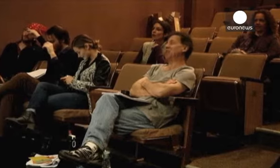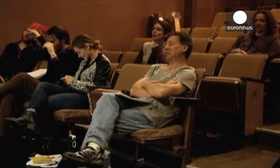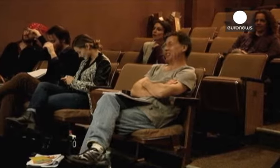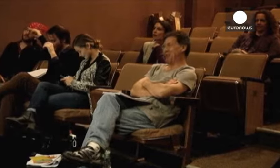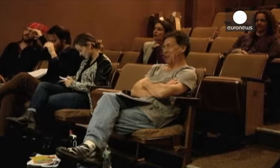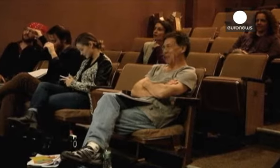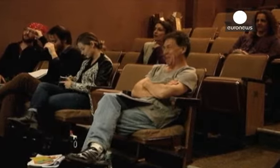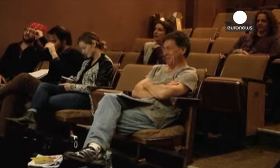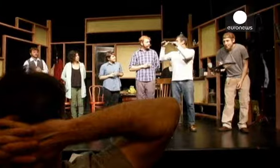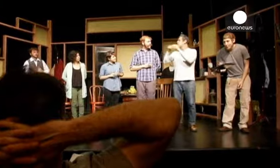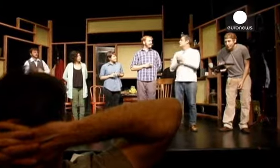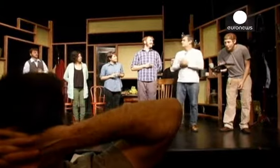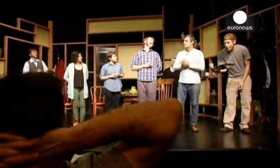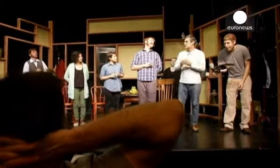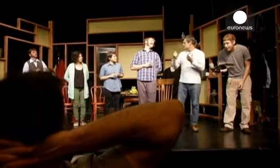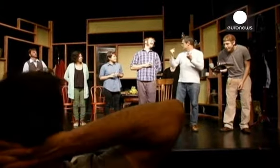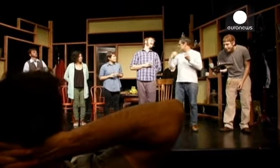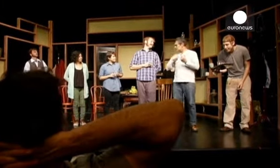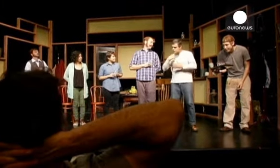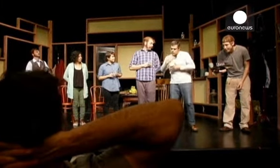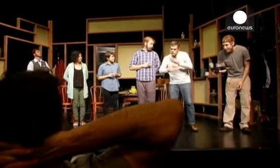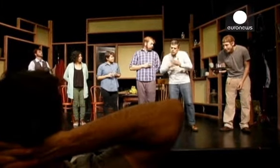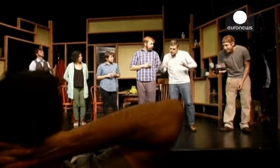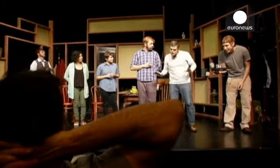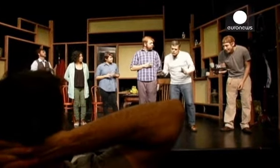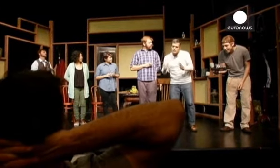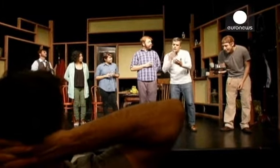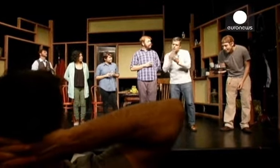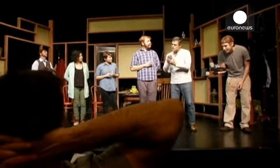O Estranho Caso de Dr. Jekyll e Mr. Hyde, em língua gestual,